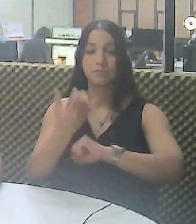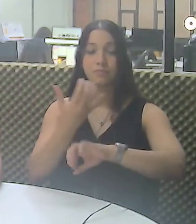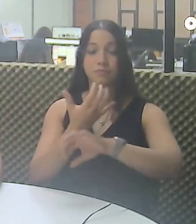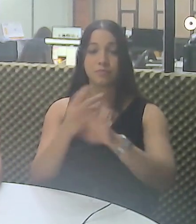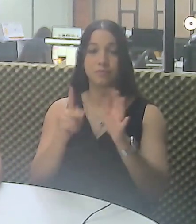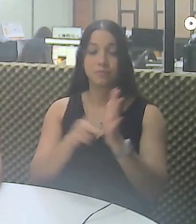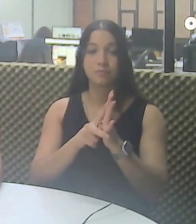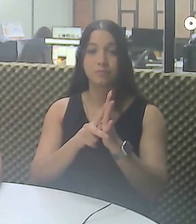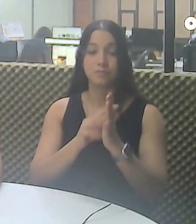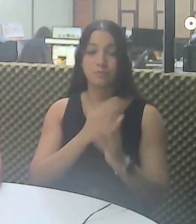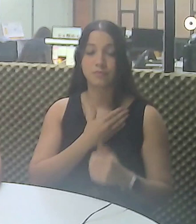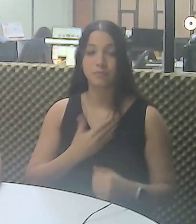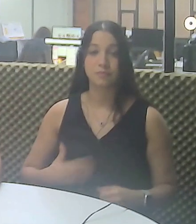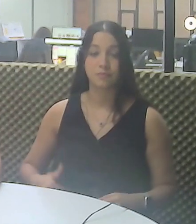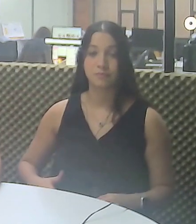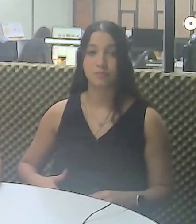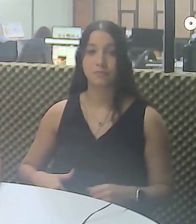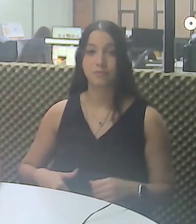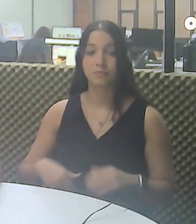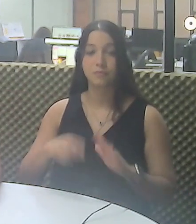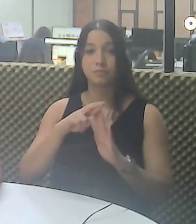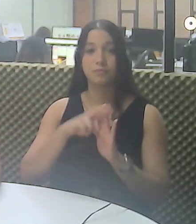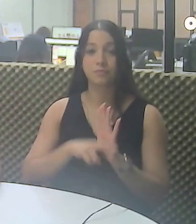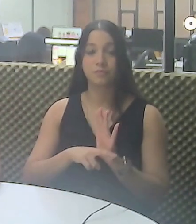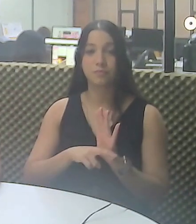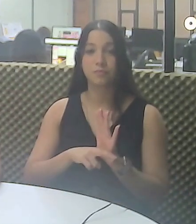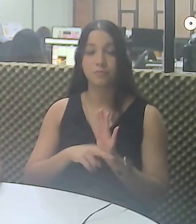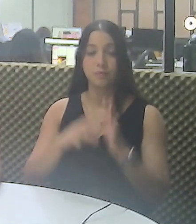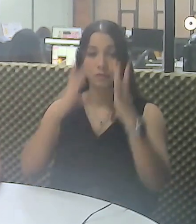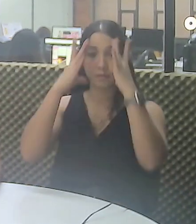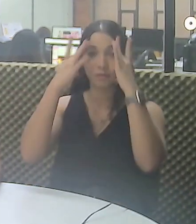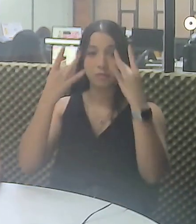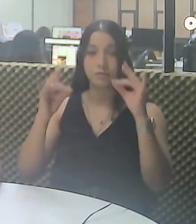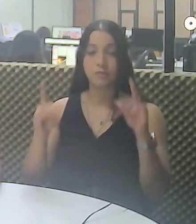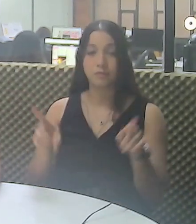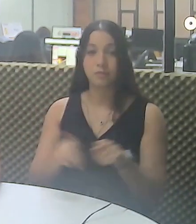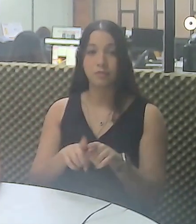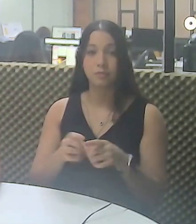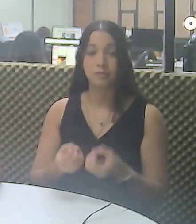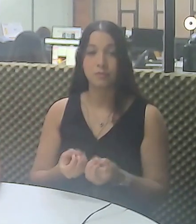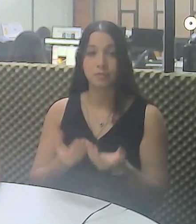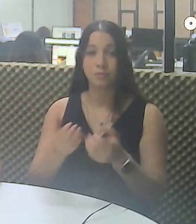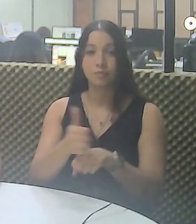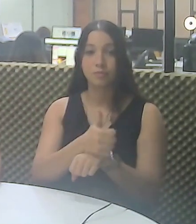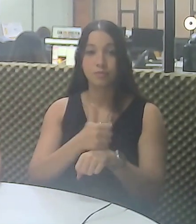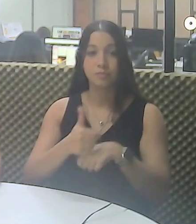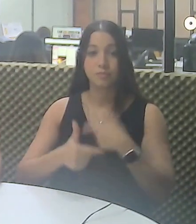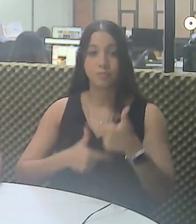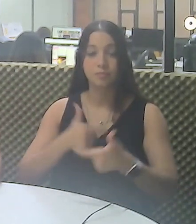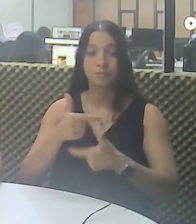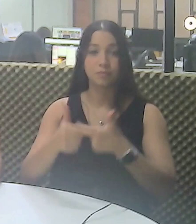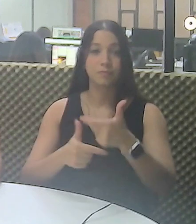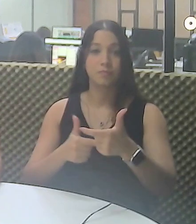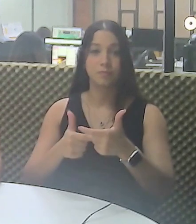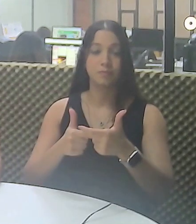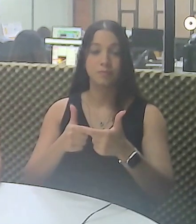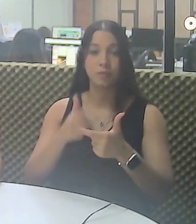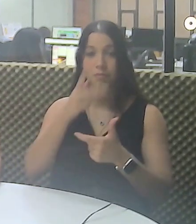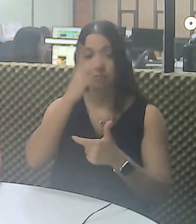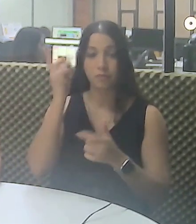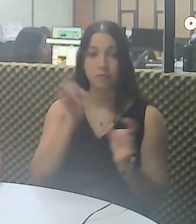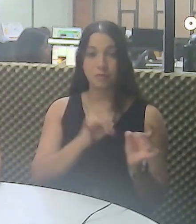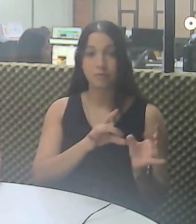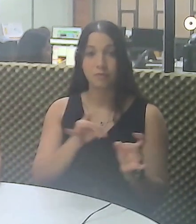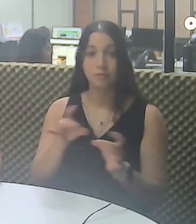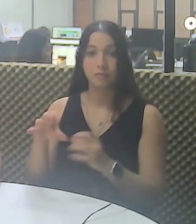público voltado para a regularização do comércio informal e a oferta de melhores condições de trabalho aos ambulantes na